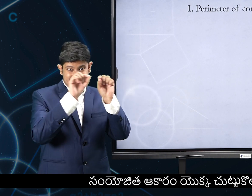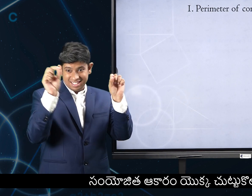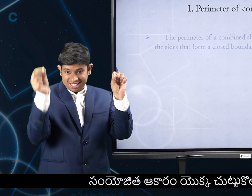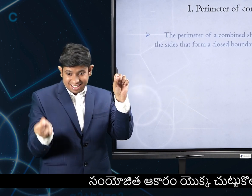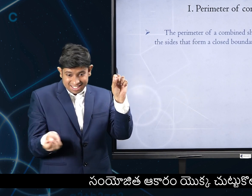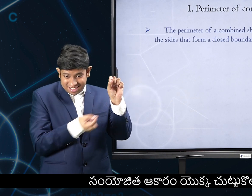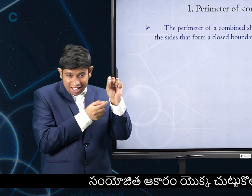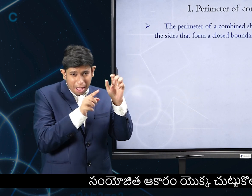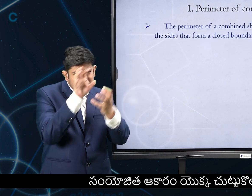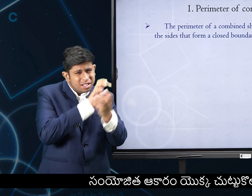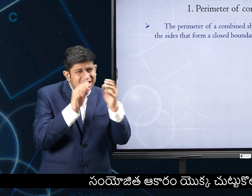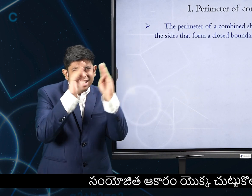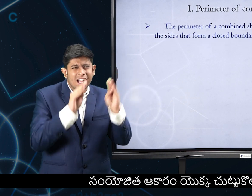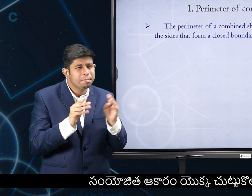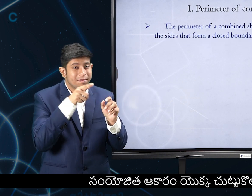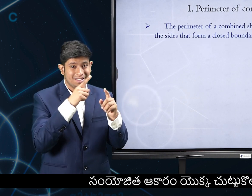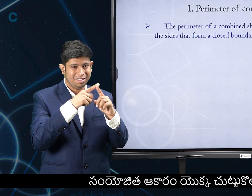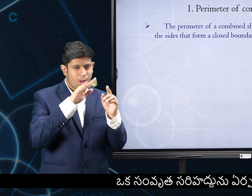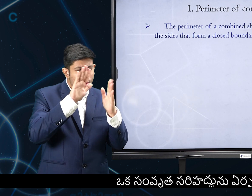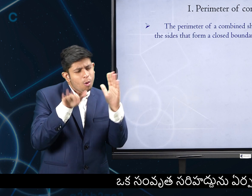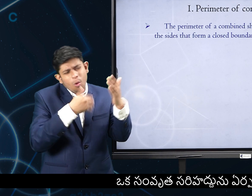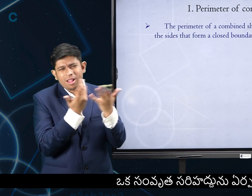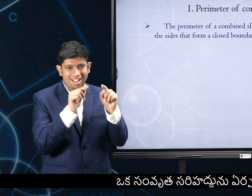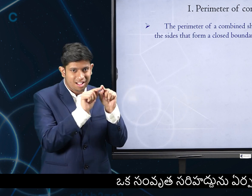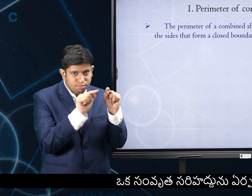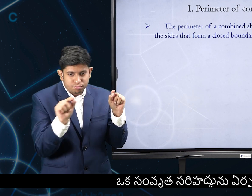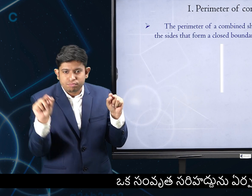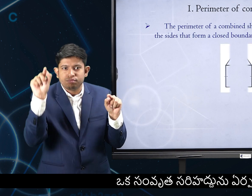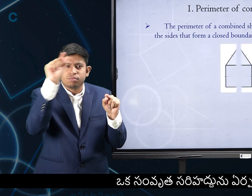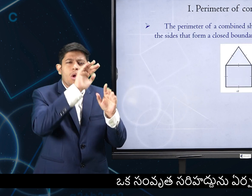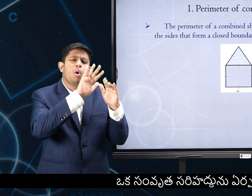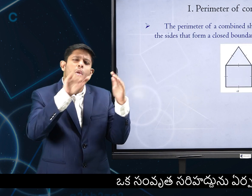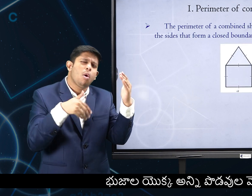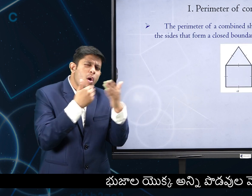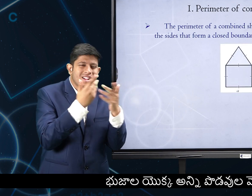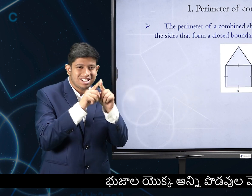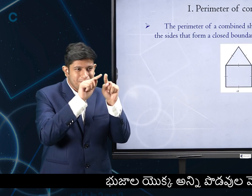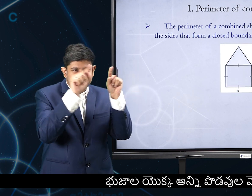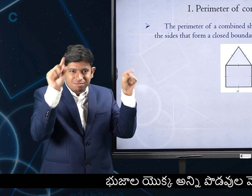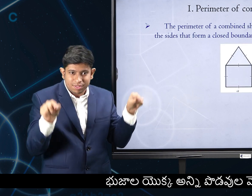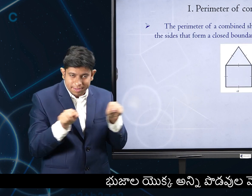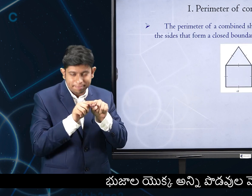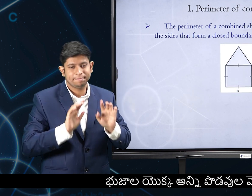సంయోజిత ఆకారం యొక్క చుట్టుకొలత అనేది ఒక సంవృత సరిహద్దును ఏర్పరిచే భుజాల యొక్క అన్ని పొడవుల